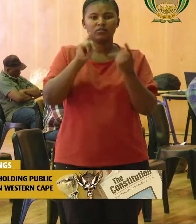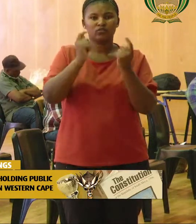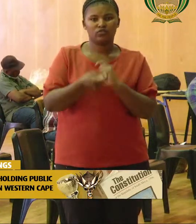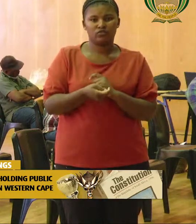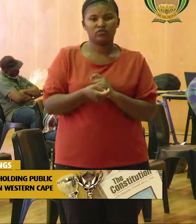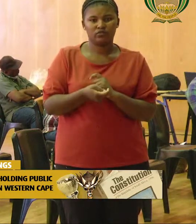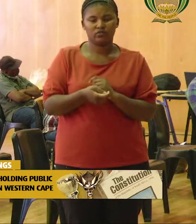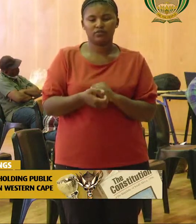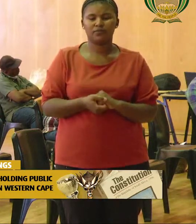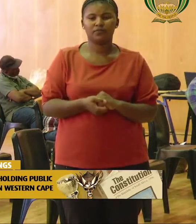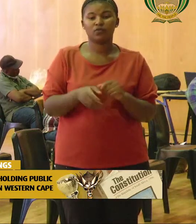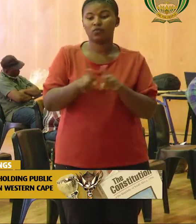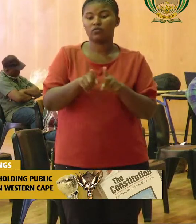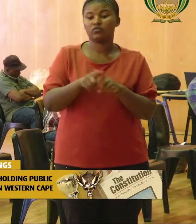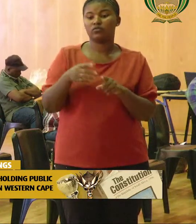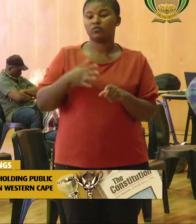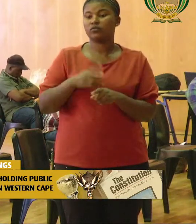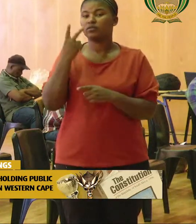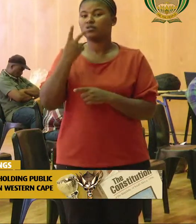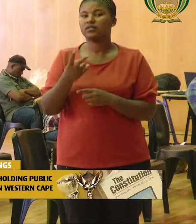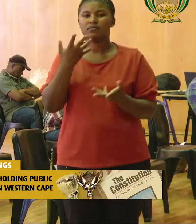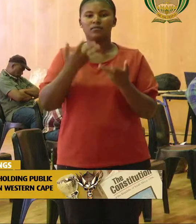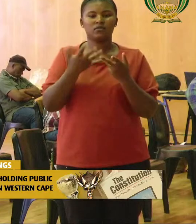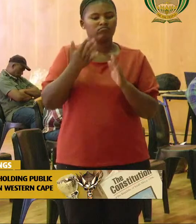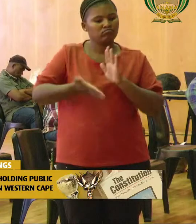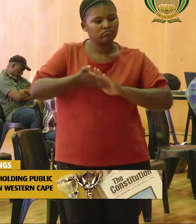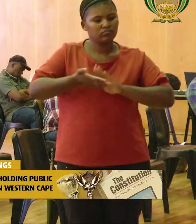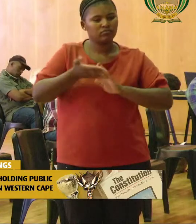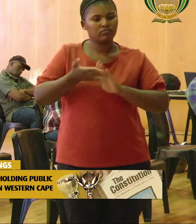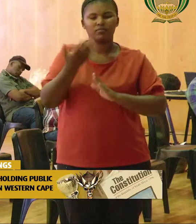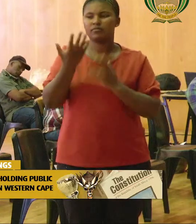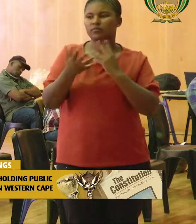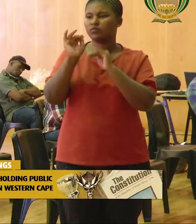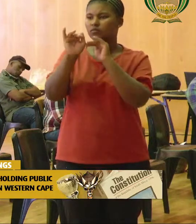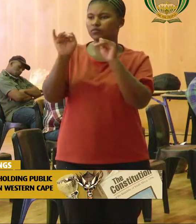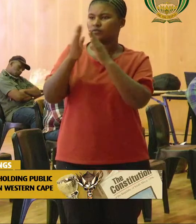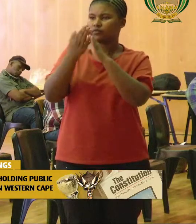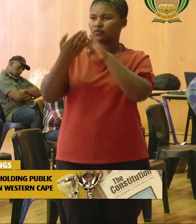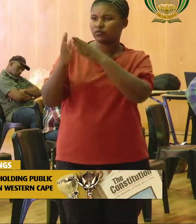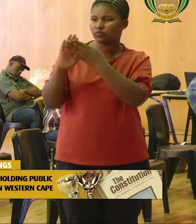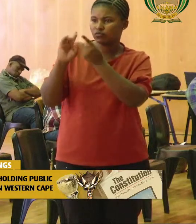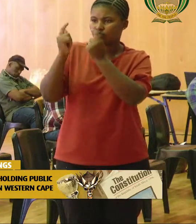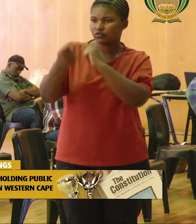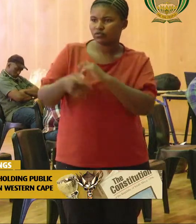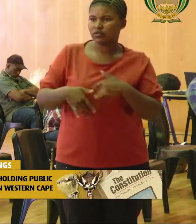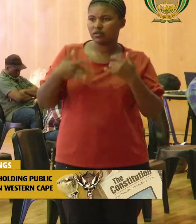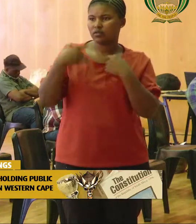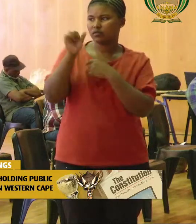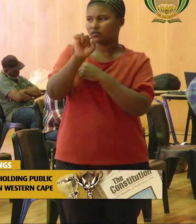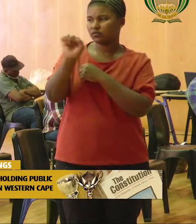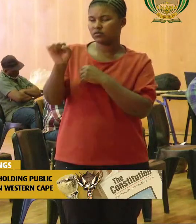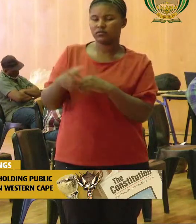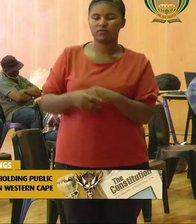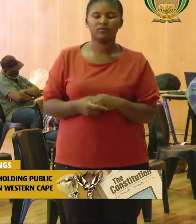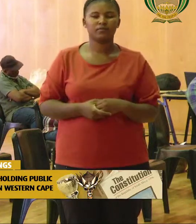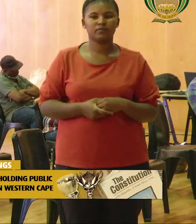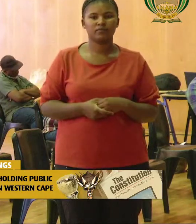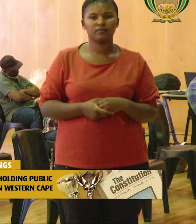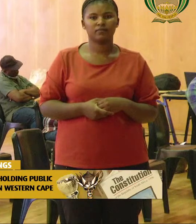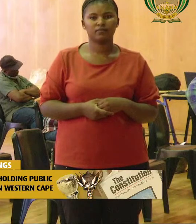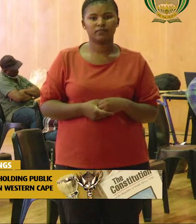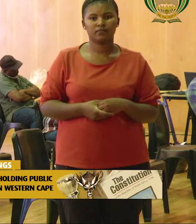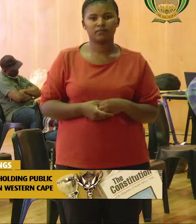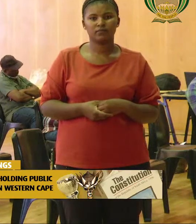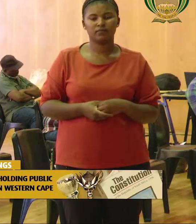onderhandel, posten, contracten gaan naar familieleden toe. Mensen wat die papier heeft, krijgen